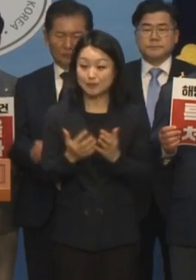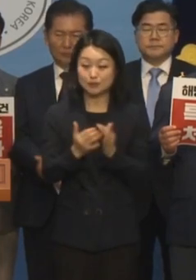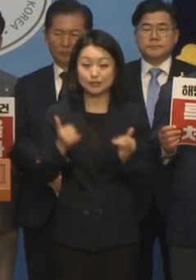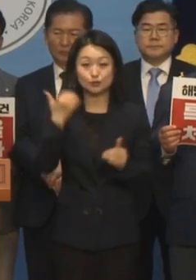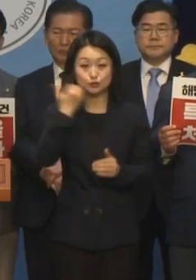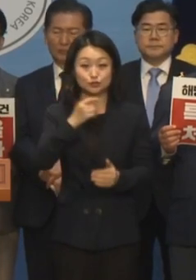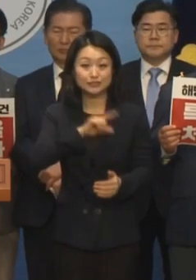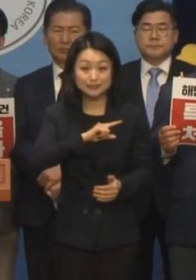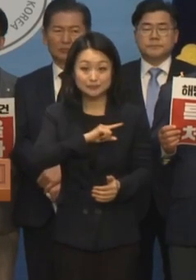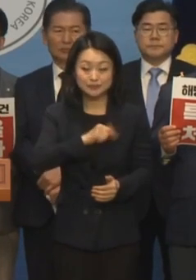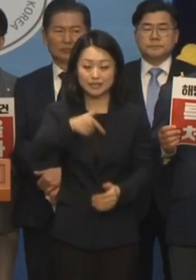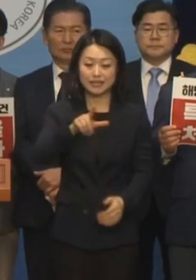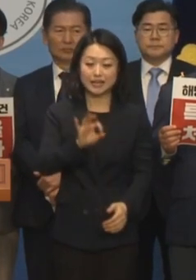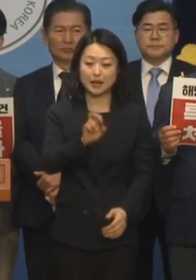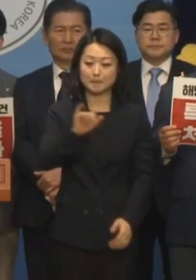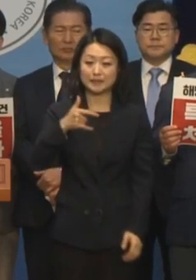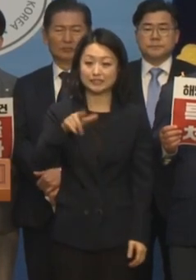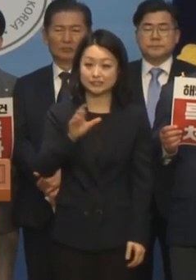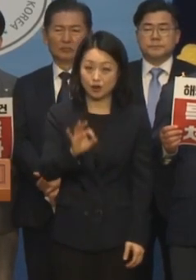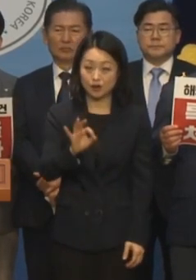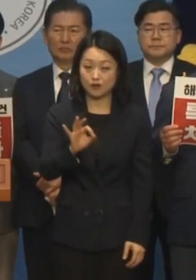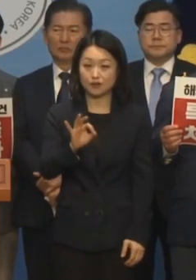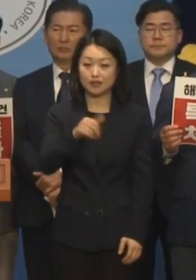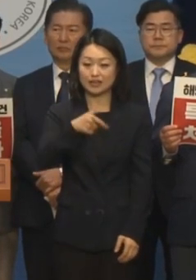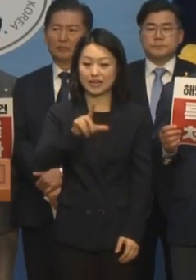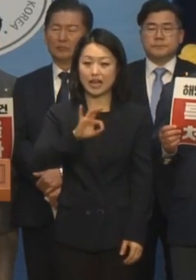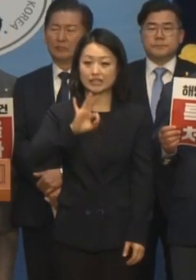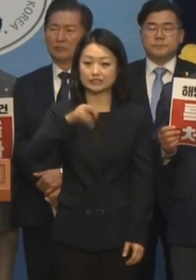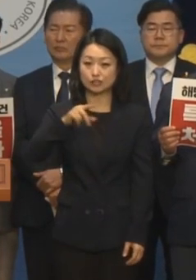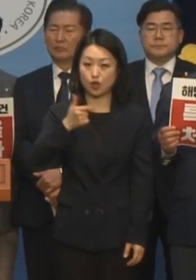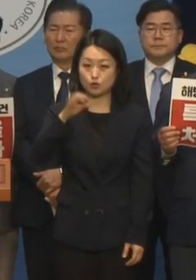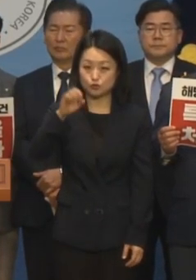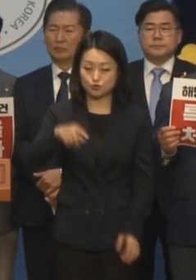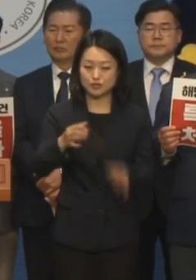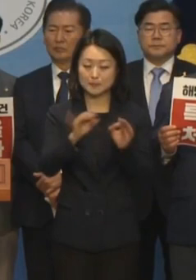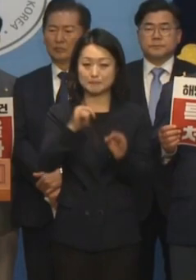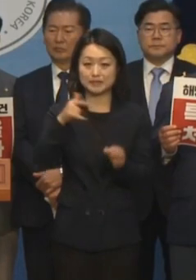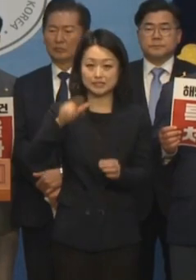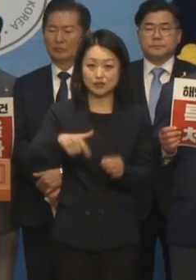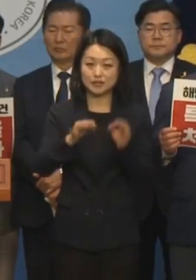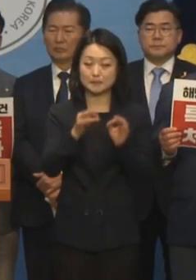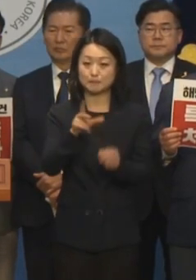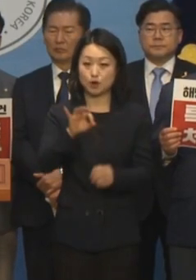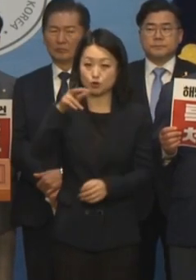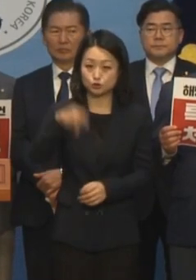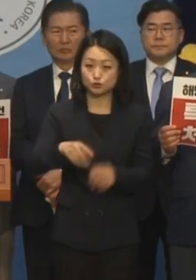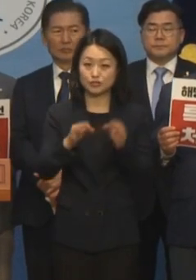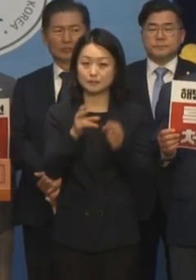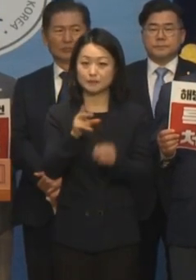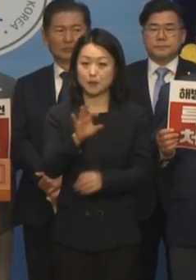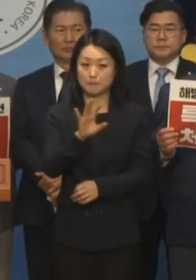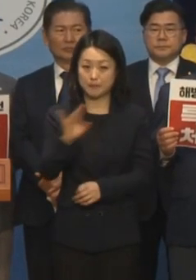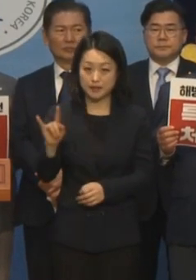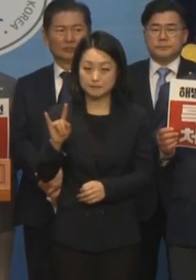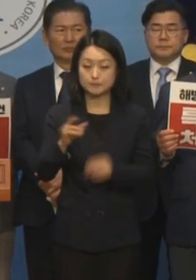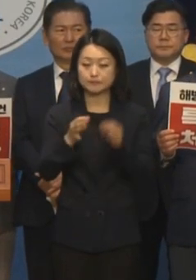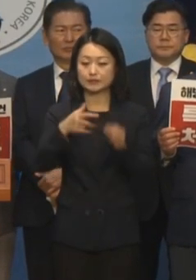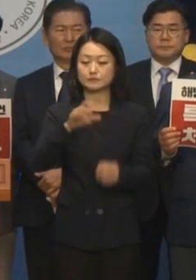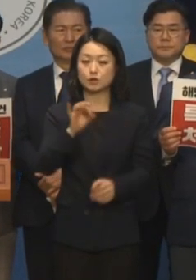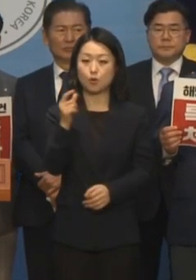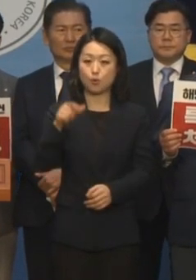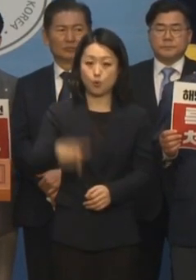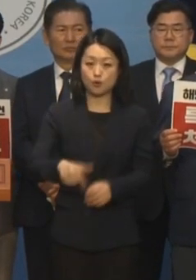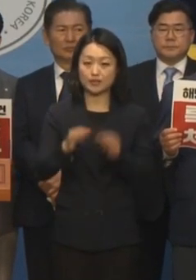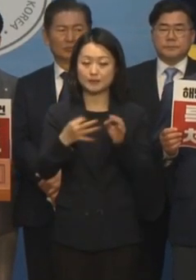하겠습니다. 강민정 의원님, 강선우 의원님, 김민석 의원님, 김병주 의원님, 김영배 의원님, 김정호